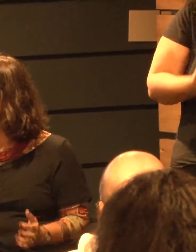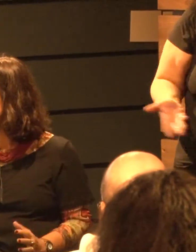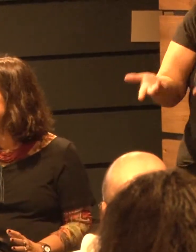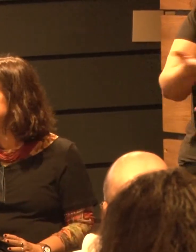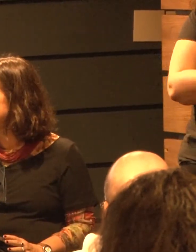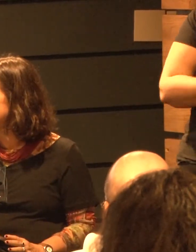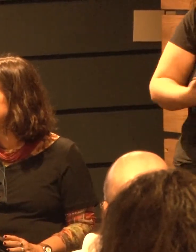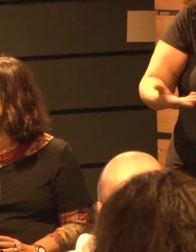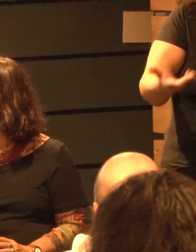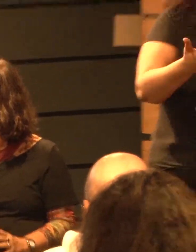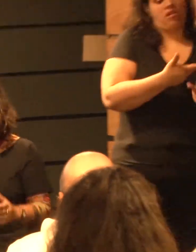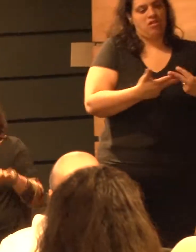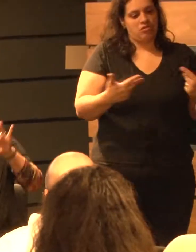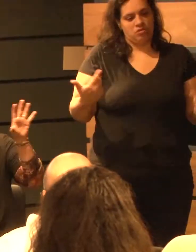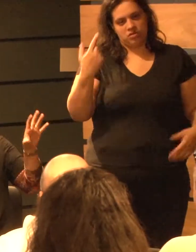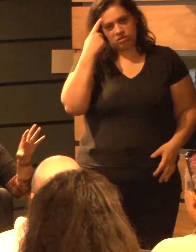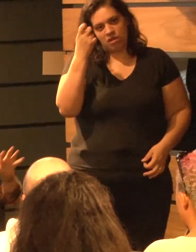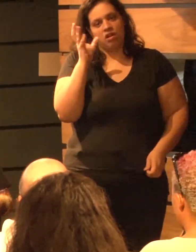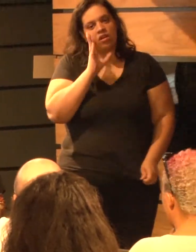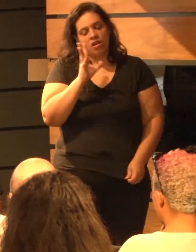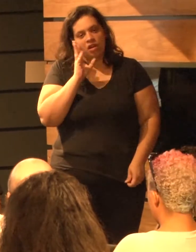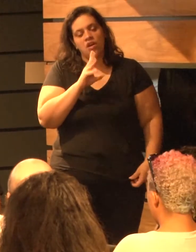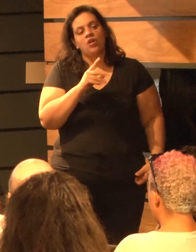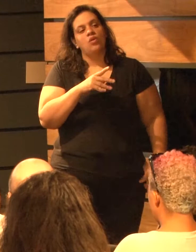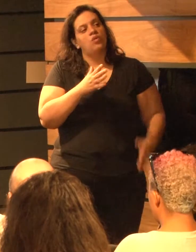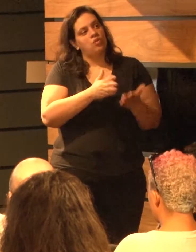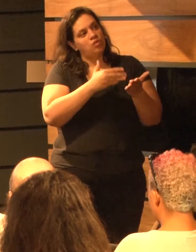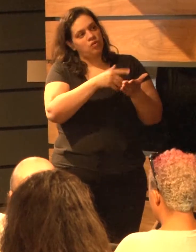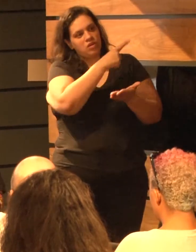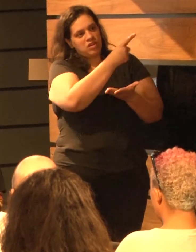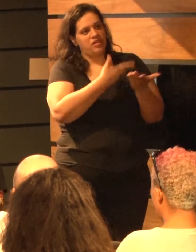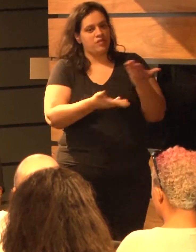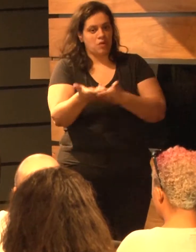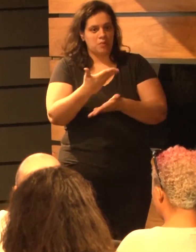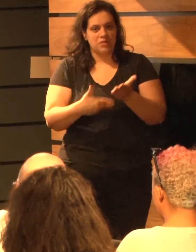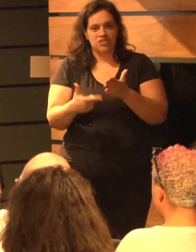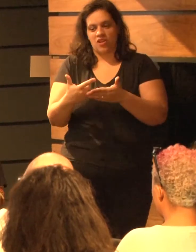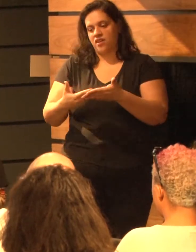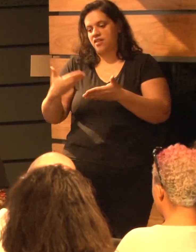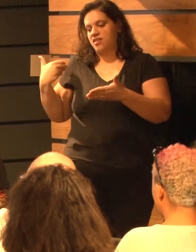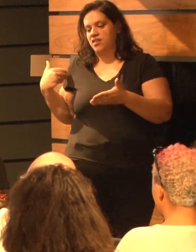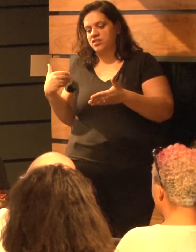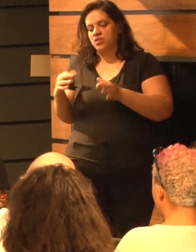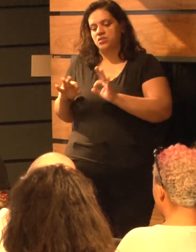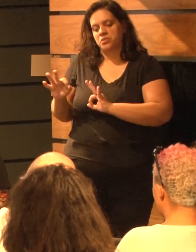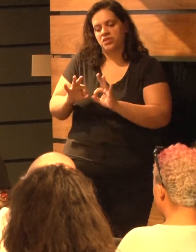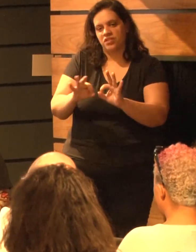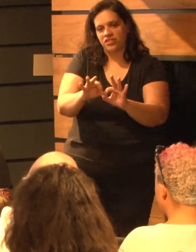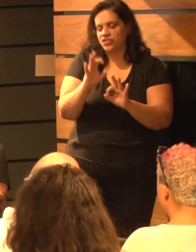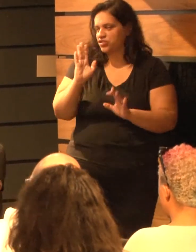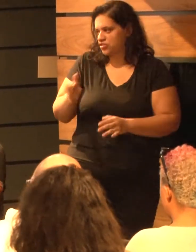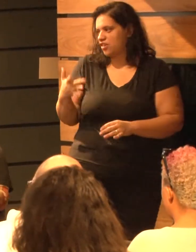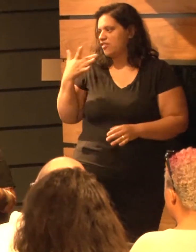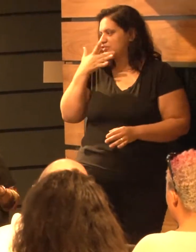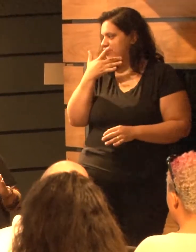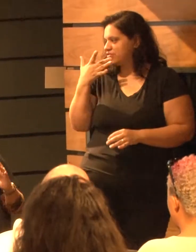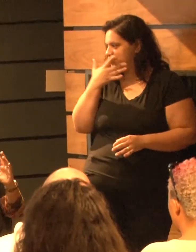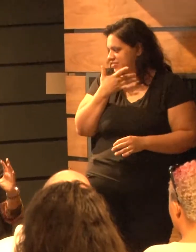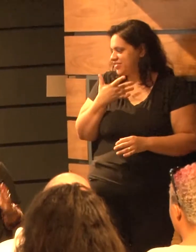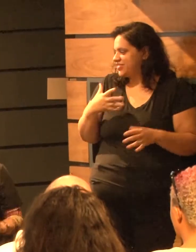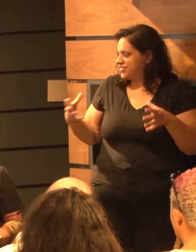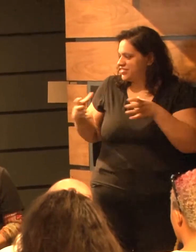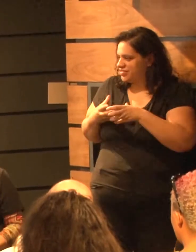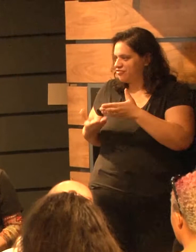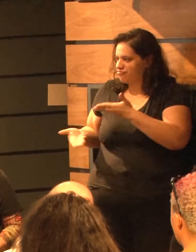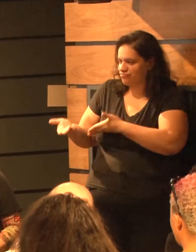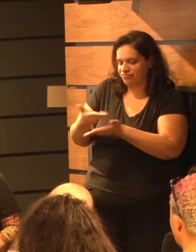Compartilhar essas ideias aqui, acho que vai ser muito bacana compartilhar os livros ali. O anterior, o processo de organização já foi gostoso, já todo mundo